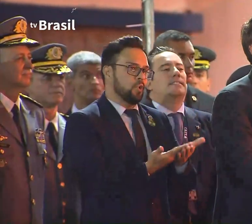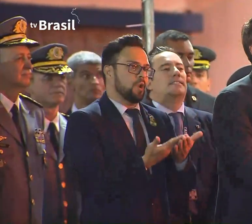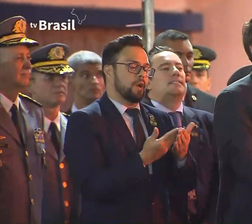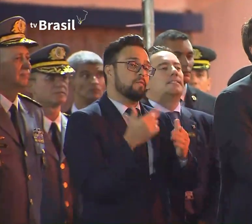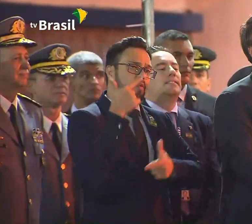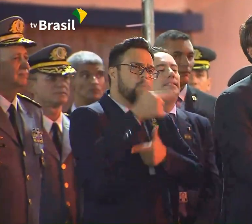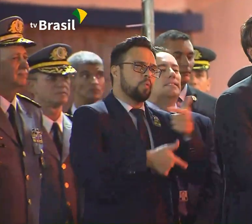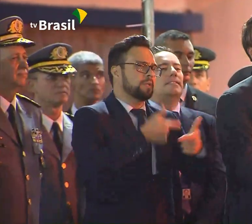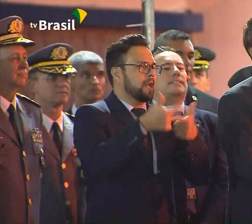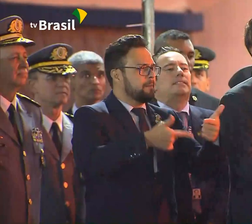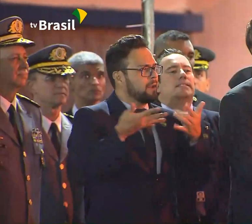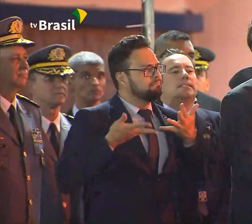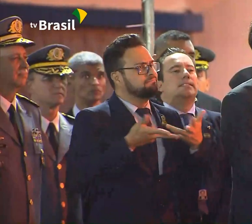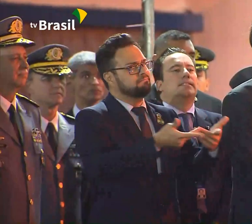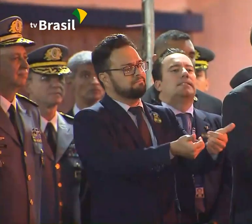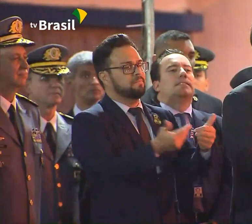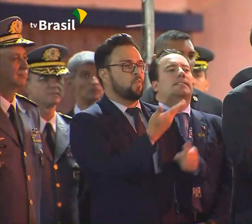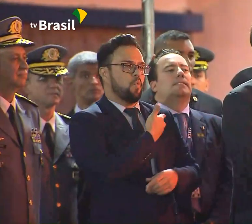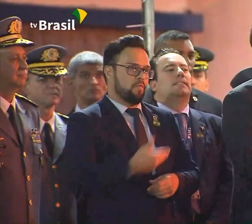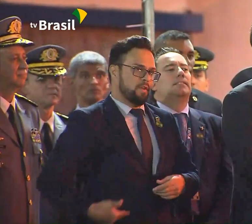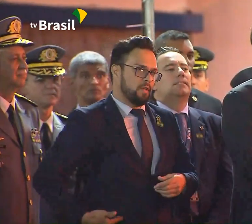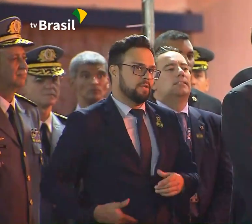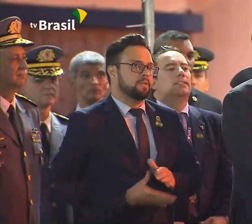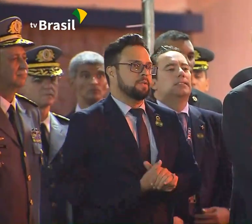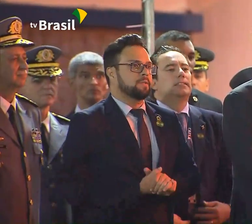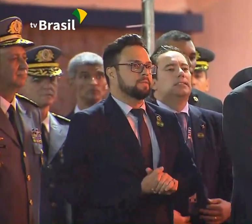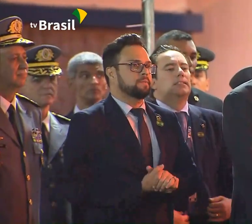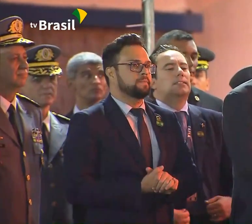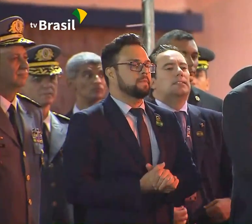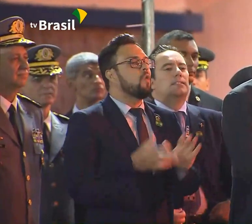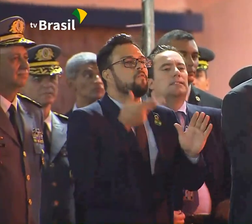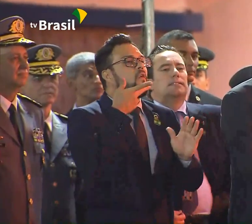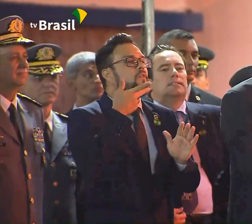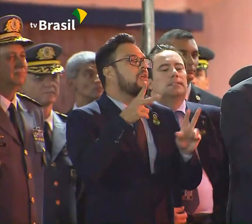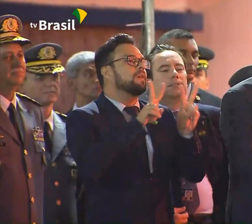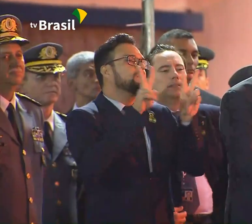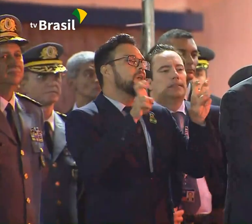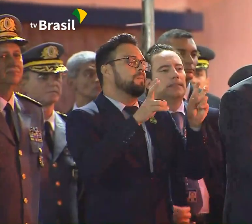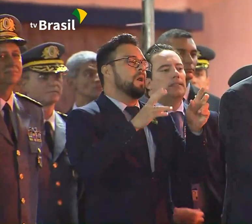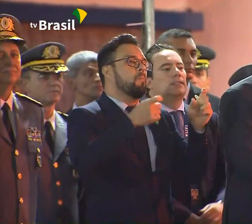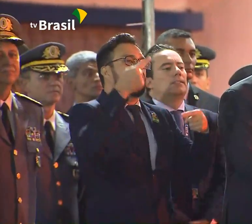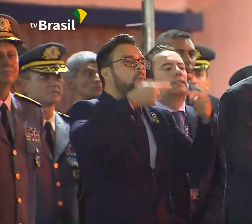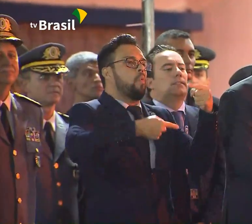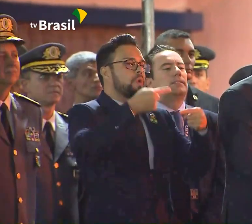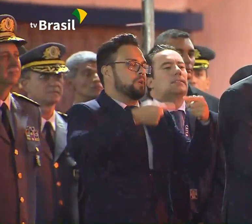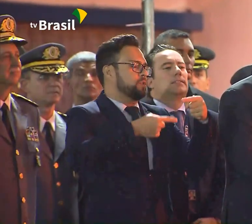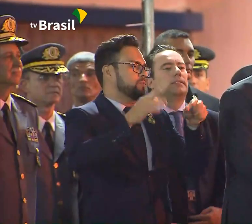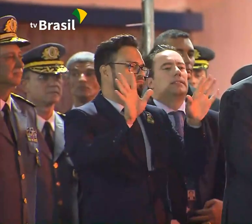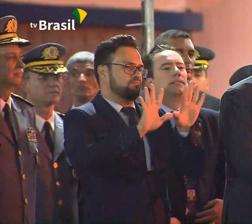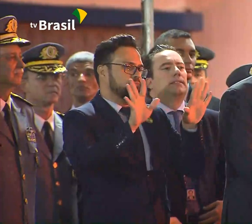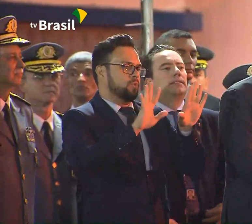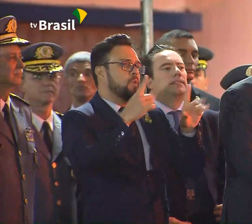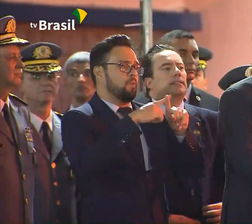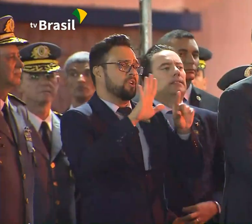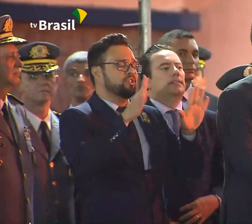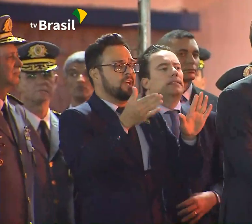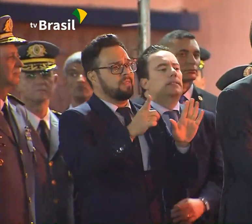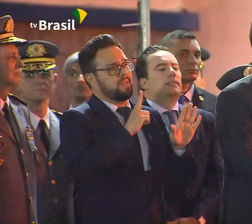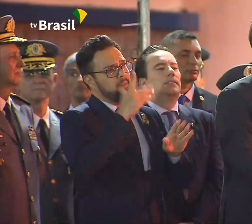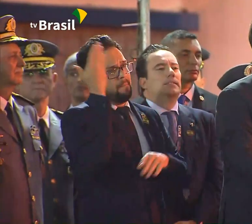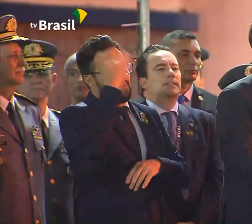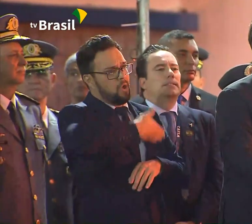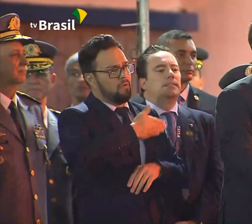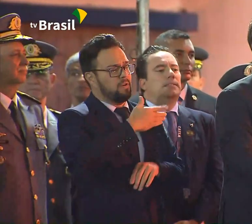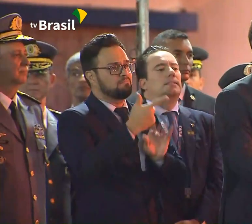um trabalho excepcional em nosso governo. Não vou falar de política. Os números falam,